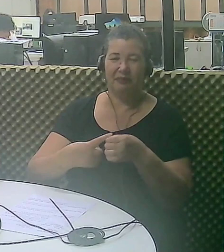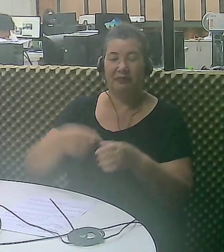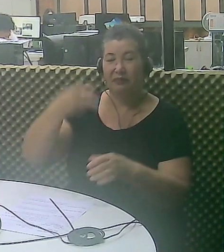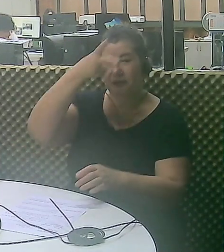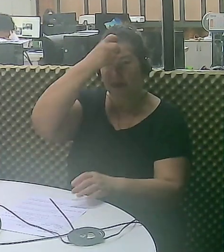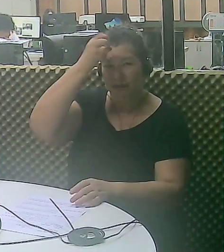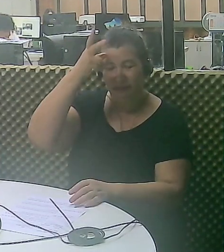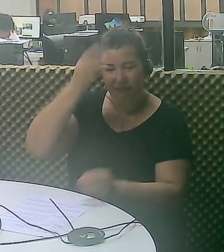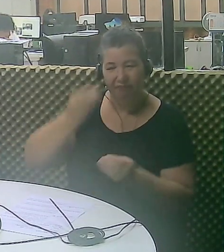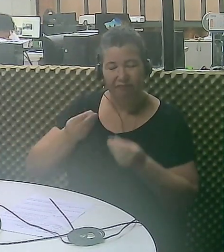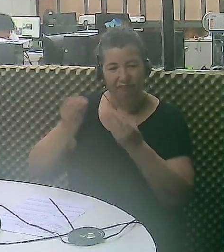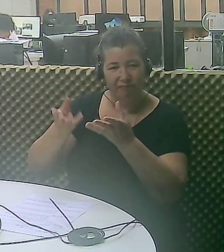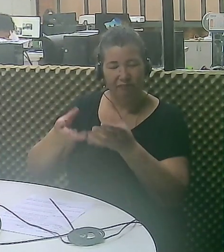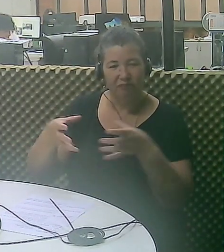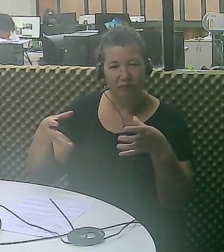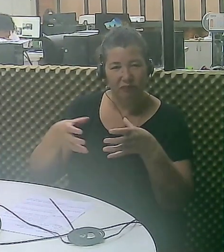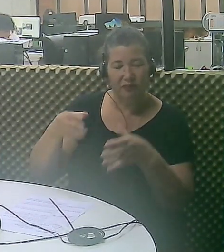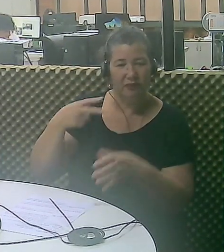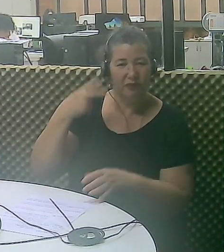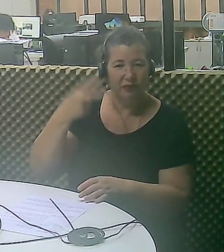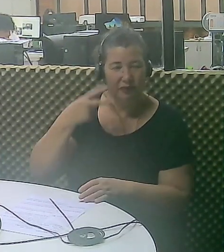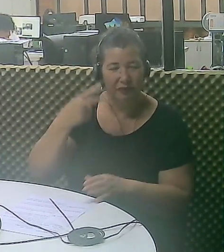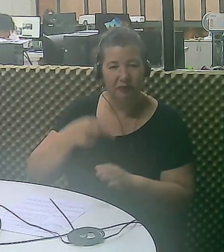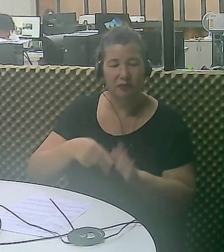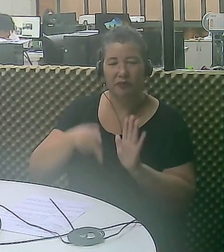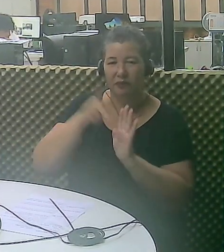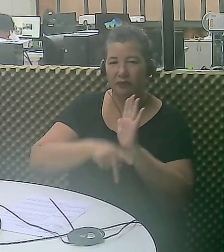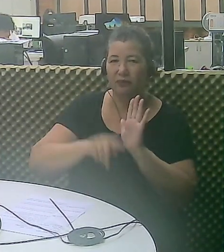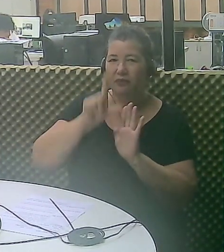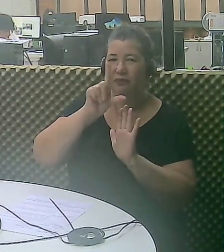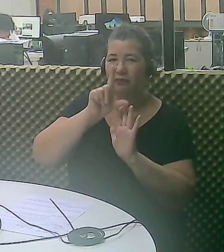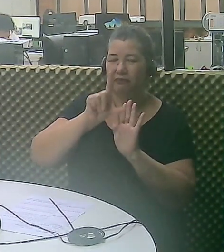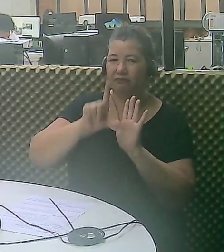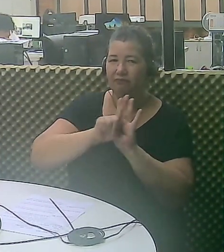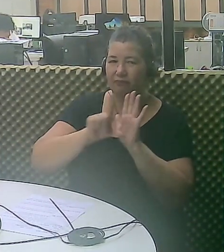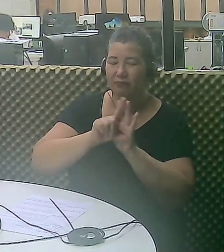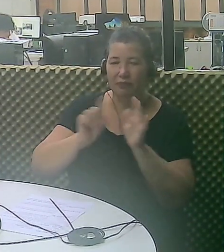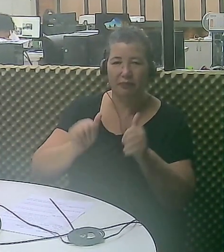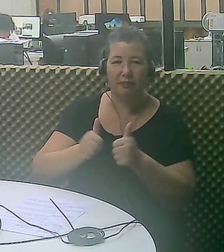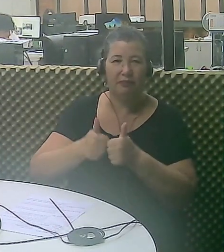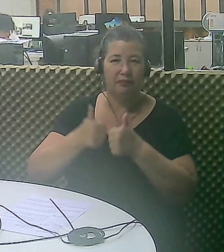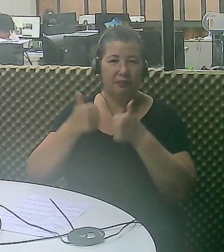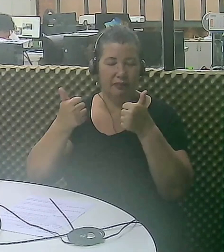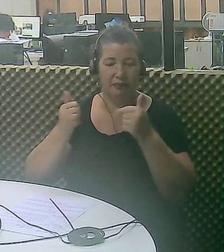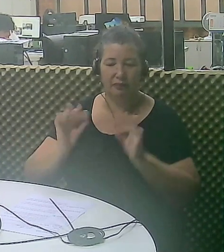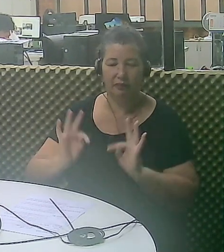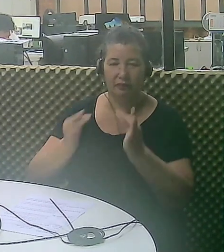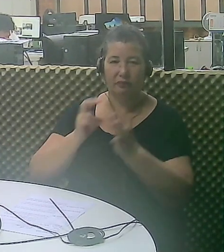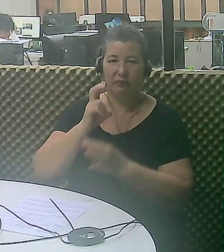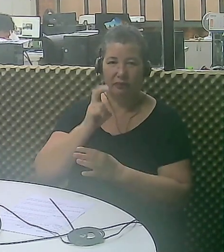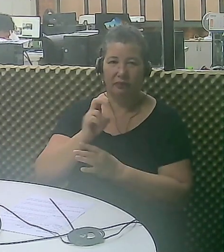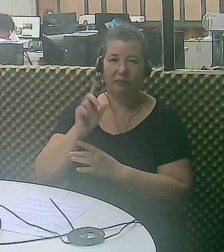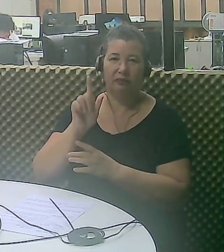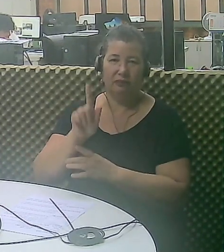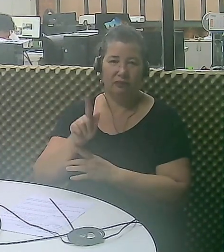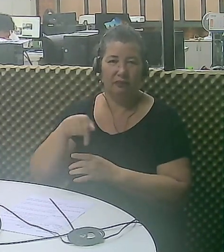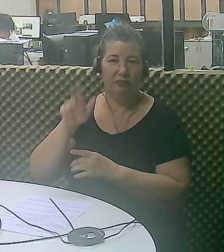Prefeito envia à Câmara Municipal projeto de lei que aperfeiçoa legislação sobre tecnologia 5G em Uberlândia.